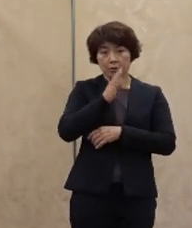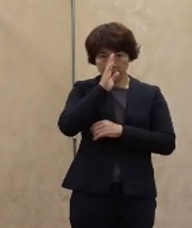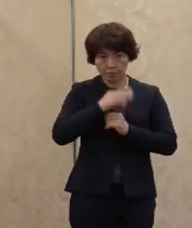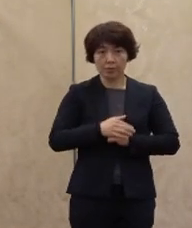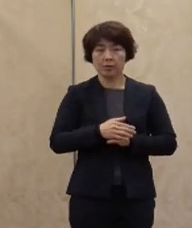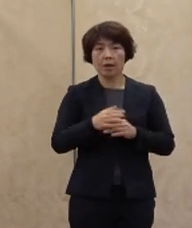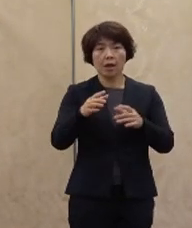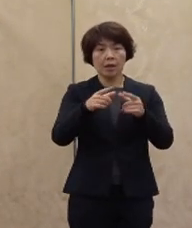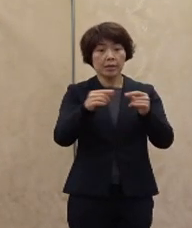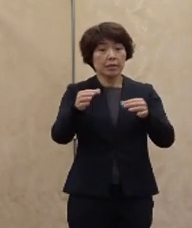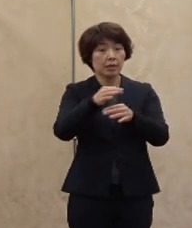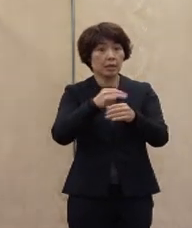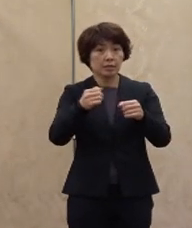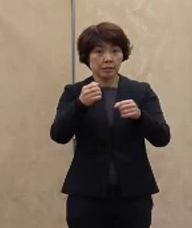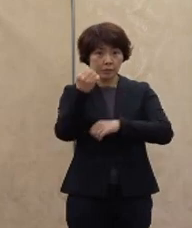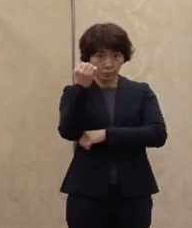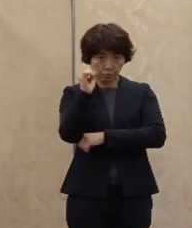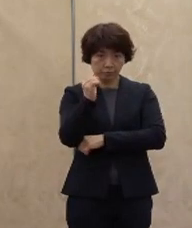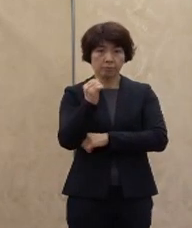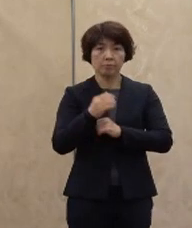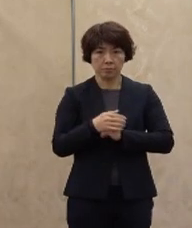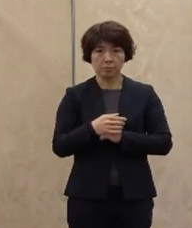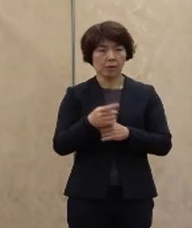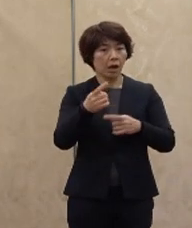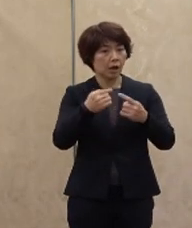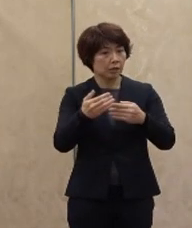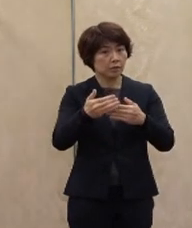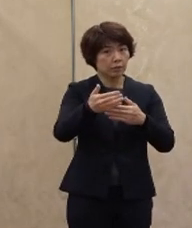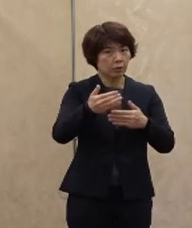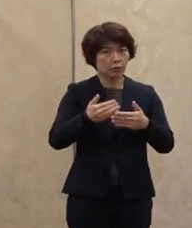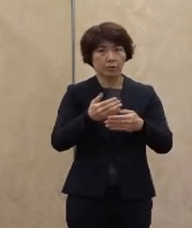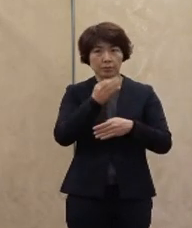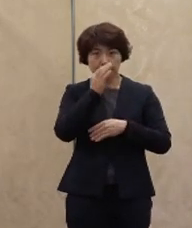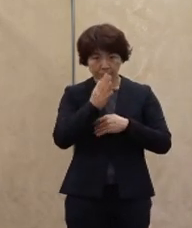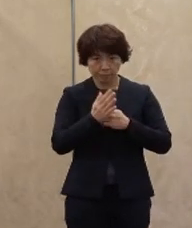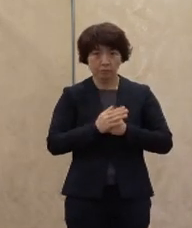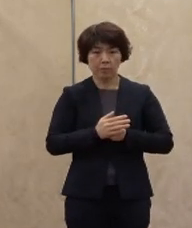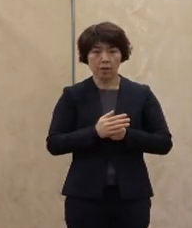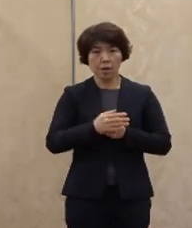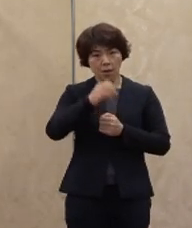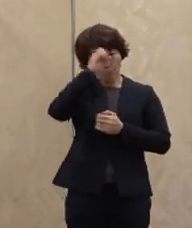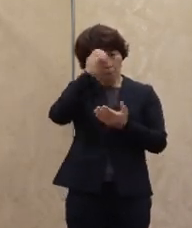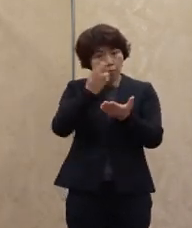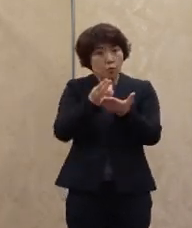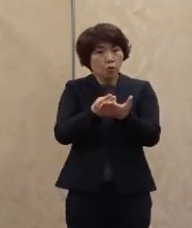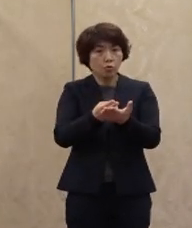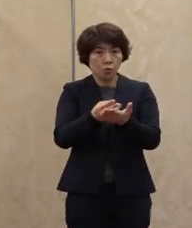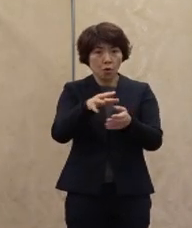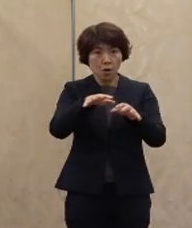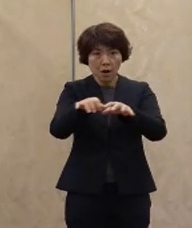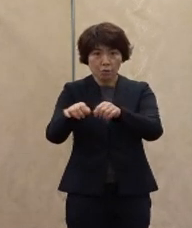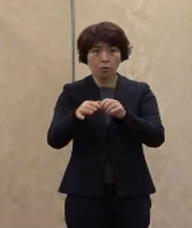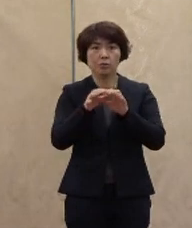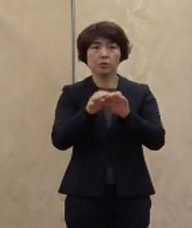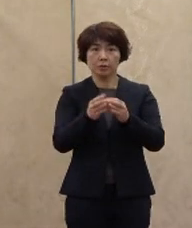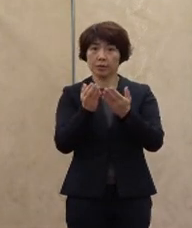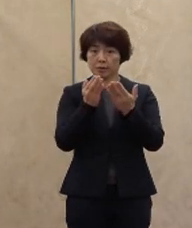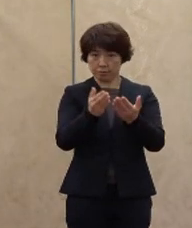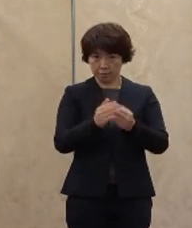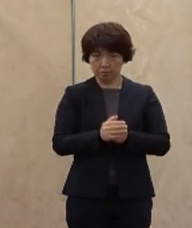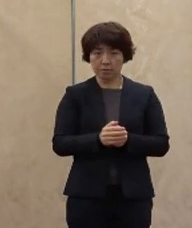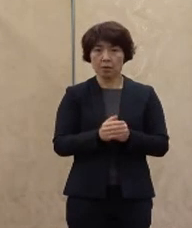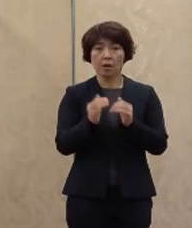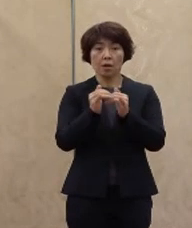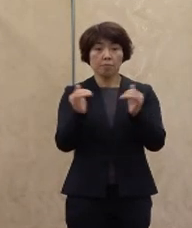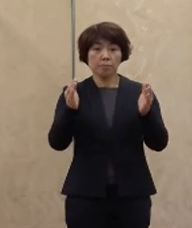日経新聞の大畑と申します。話ちょっと前後してしまい恐縮なんですけども、病床確保について1点だけ、民間病